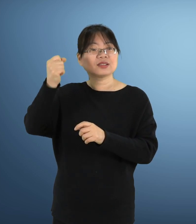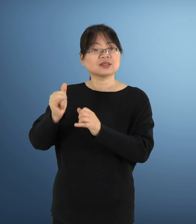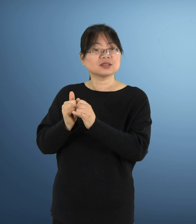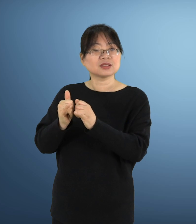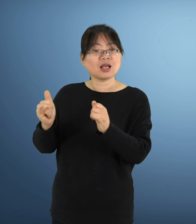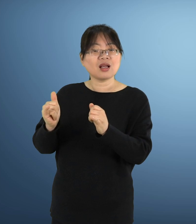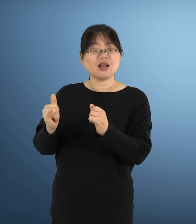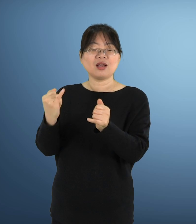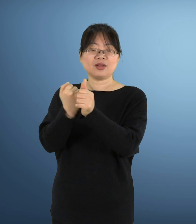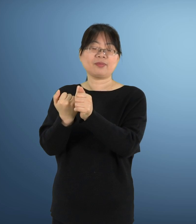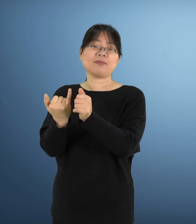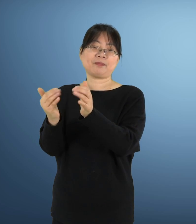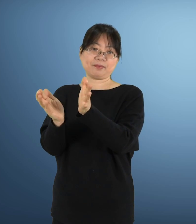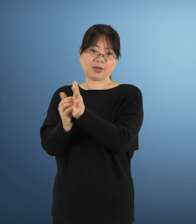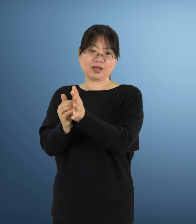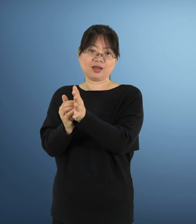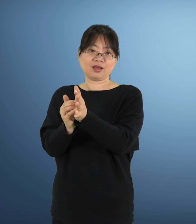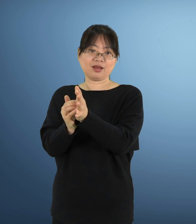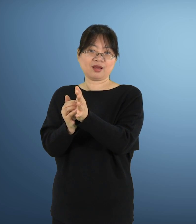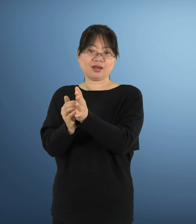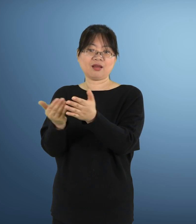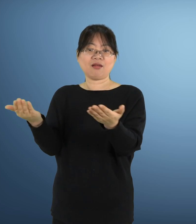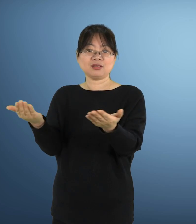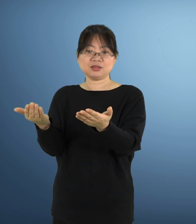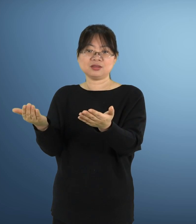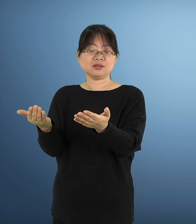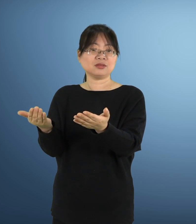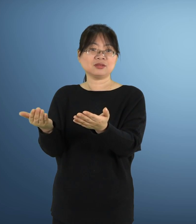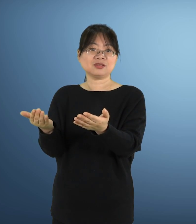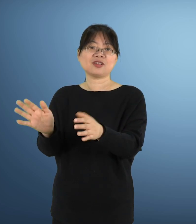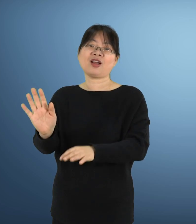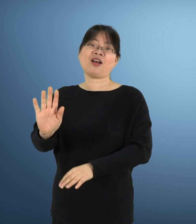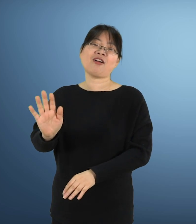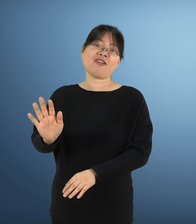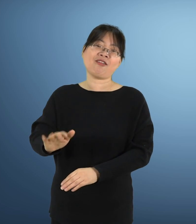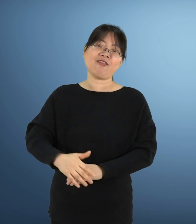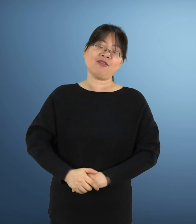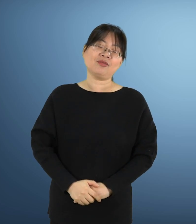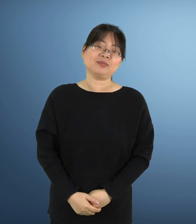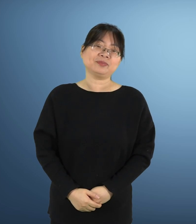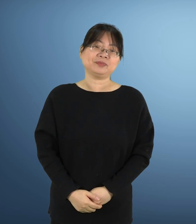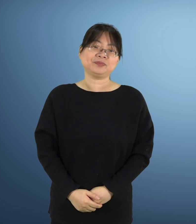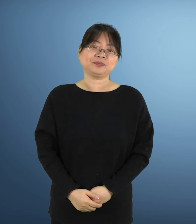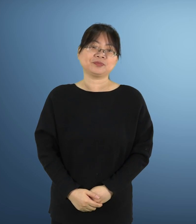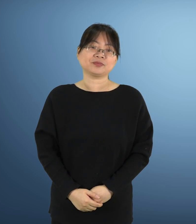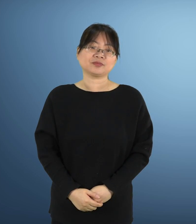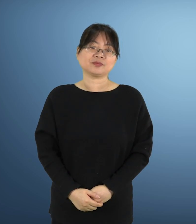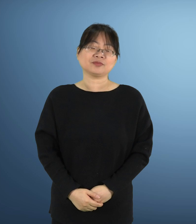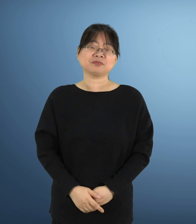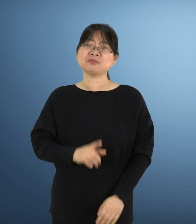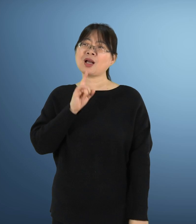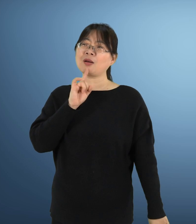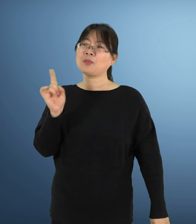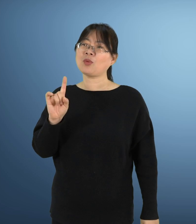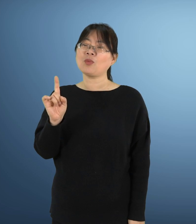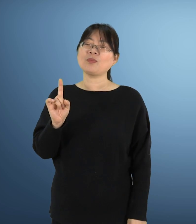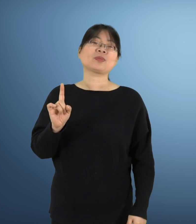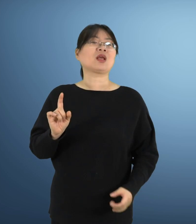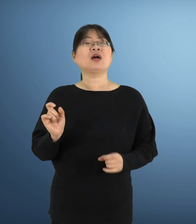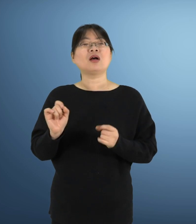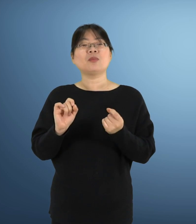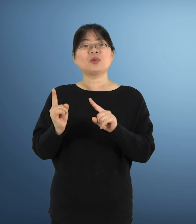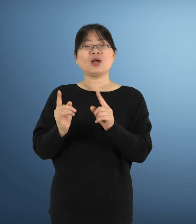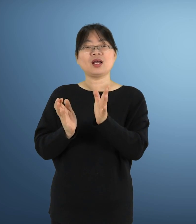자들은 시집가고 장가가는 일이 없대요. 이 말은 무슨 뜻인가 하면, 저 세상에는